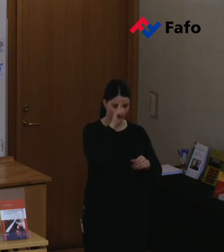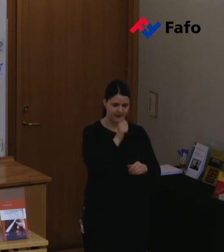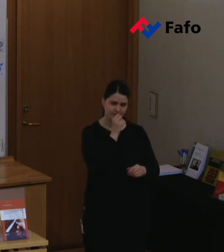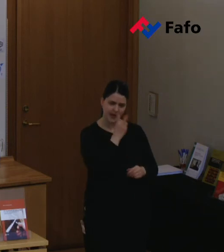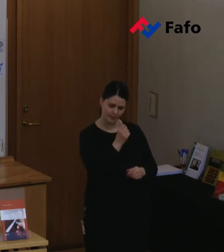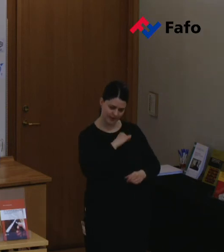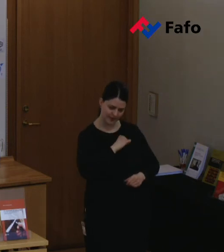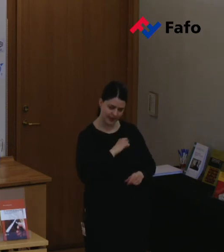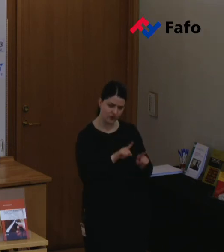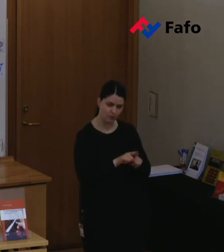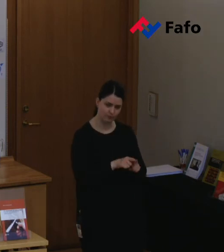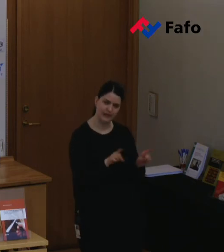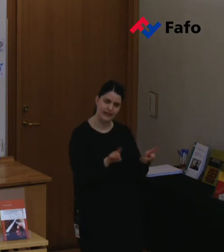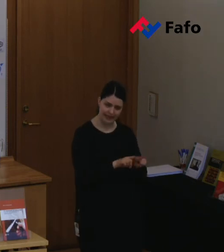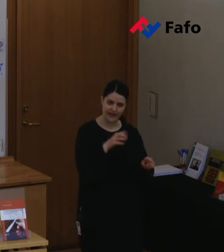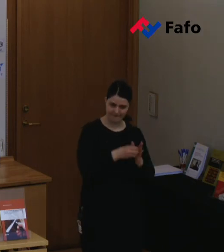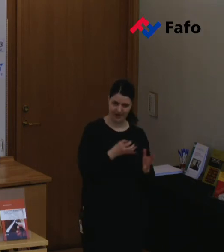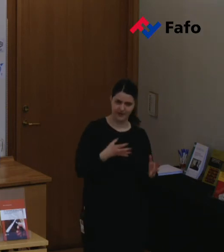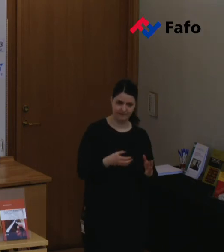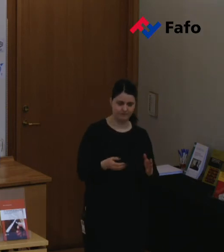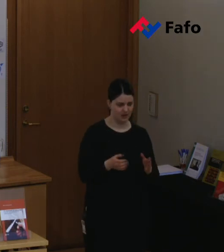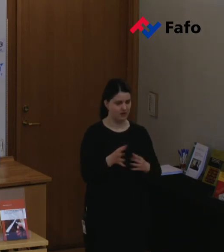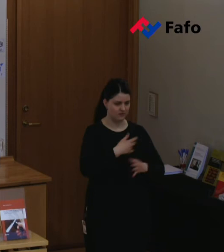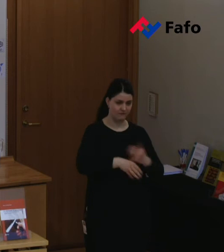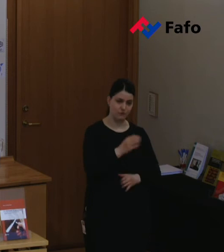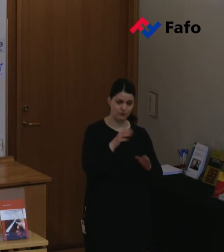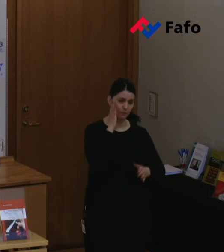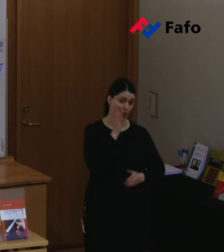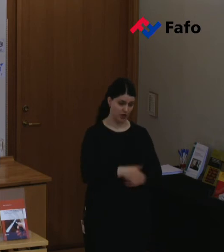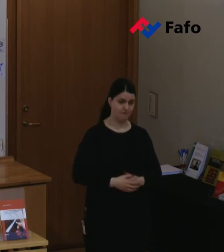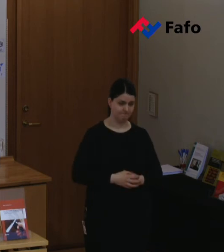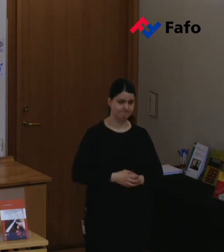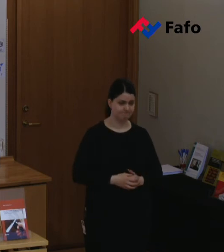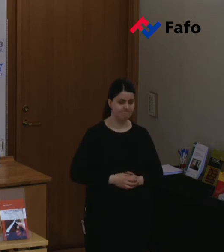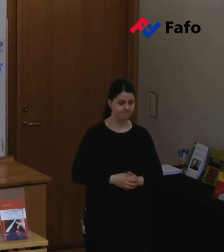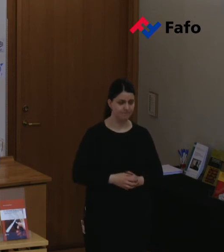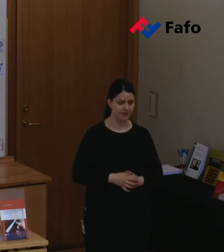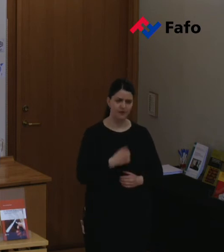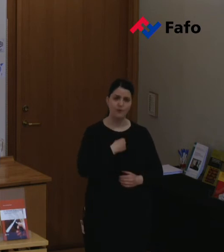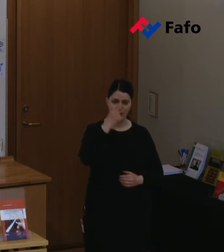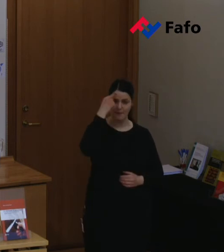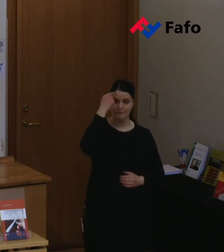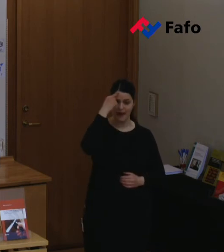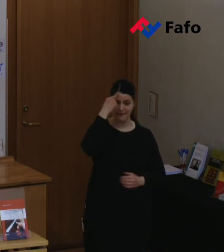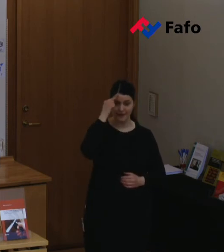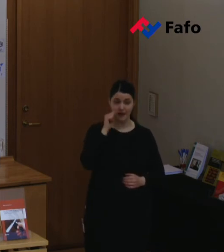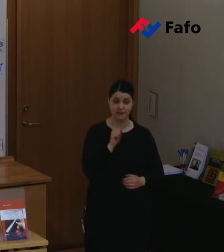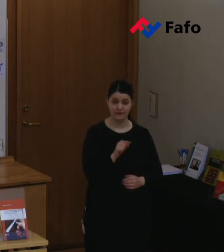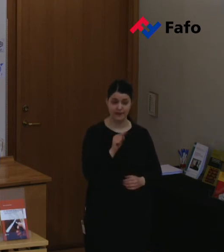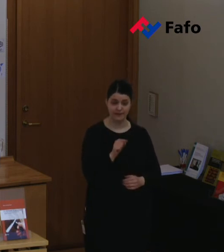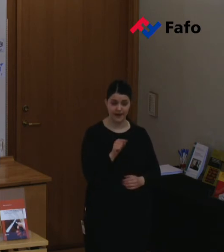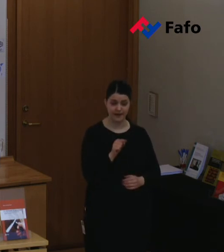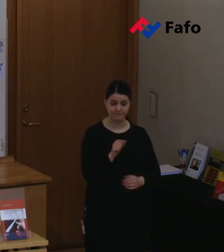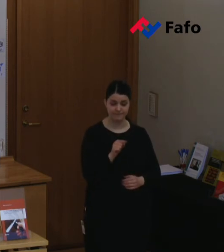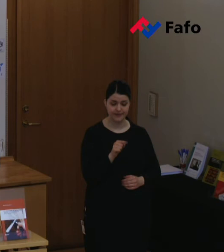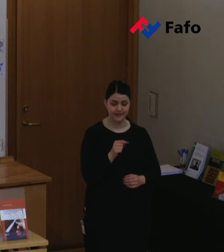som likeverdige samfunnsborgere. Fokus på hva som er mulig for den enkelte. Jeg mener at dette